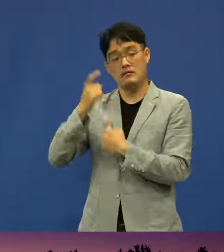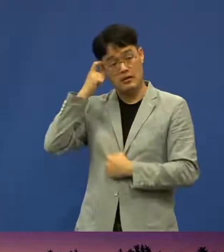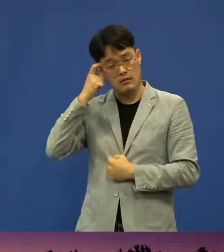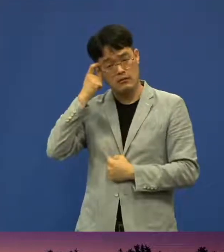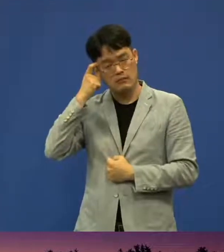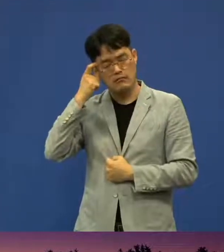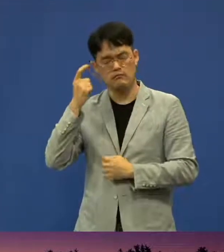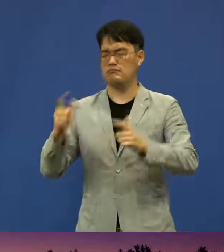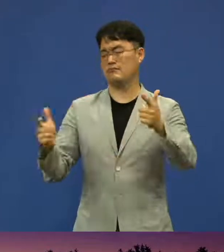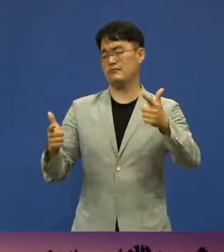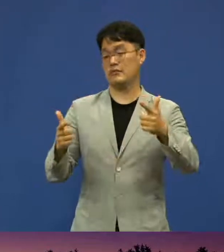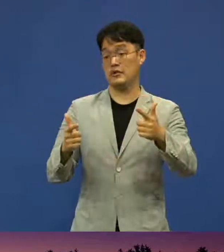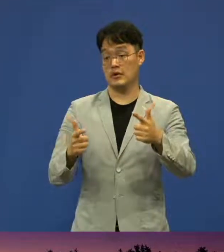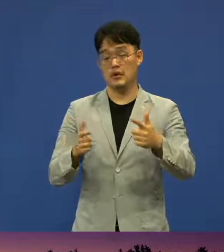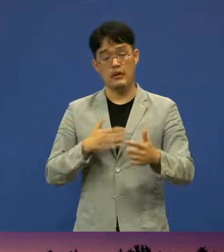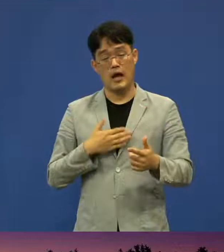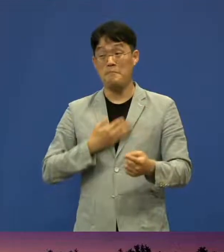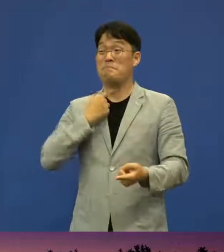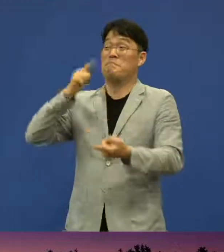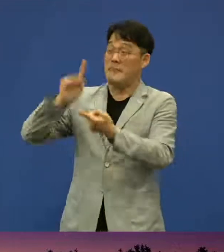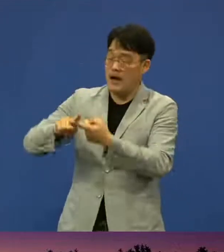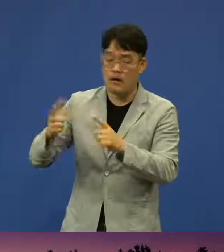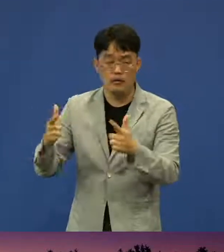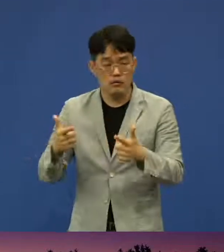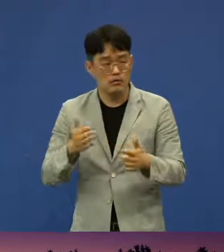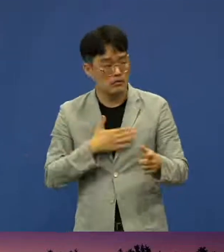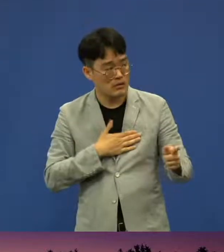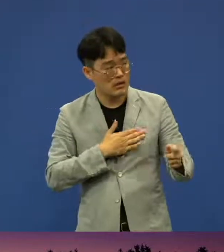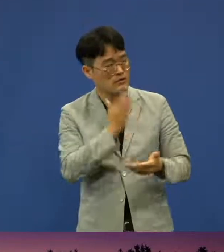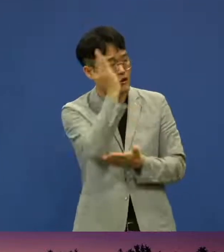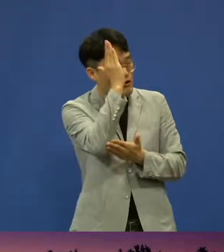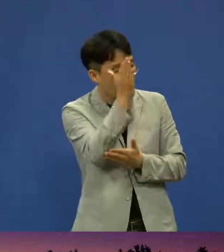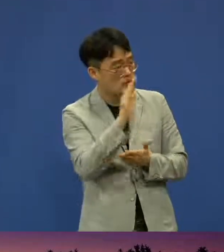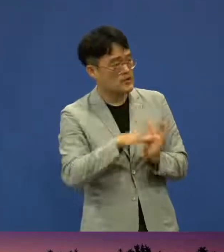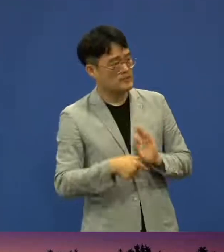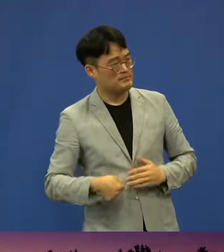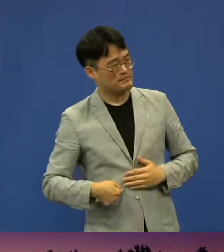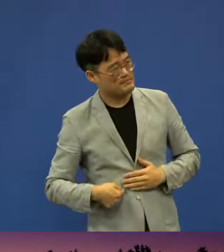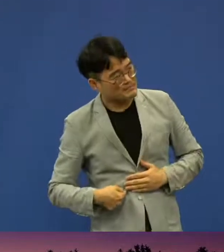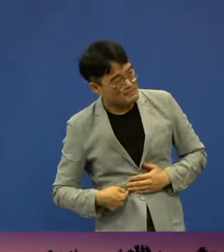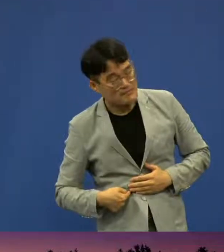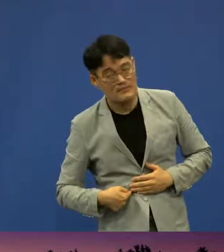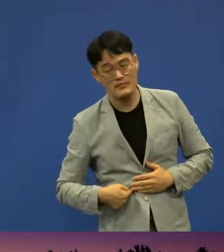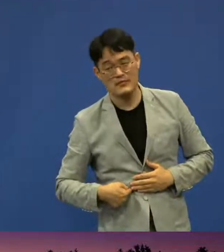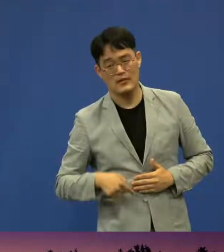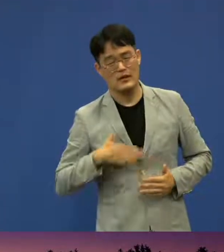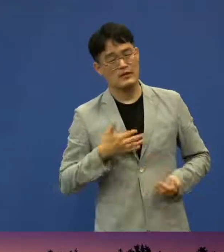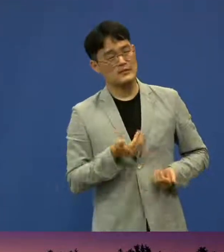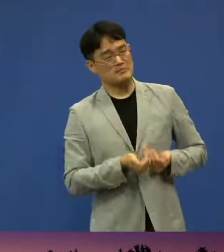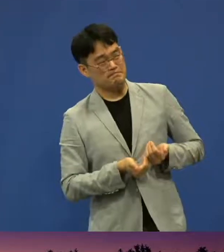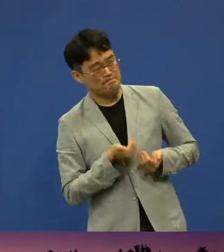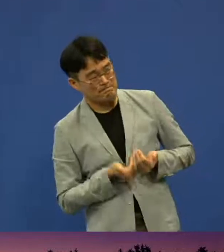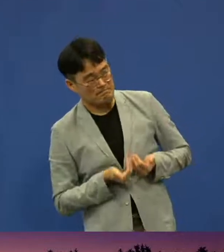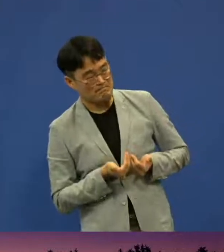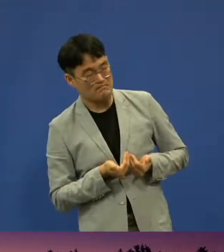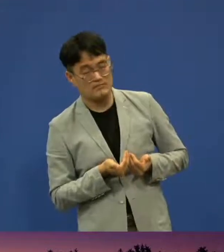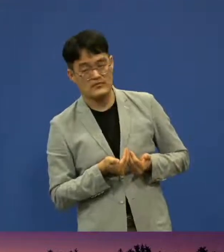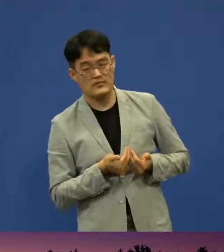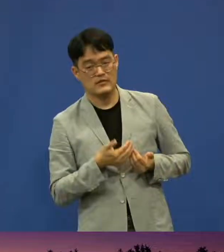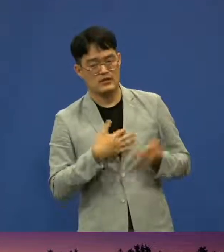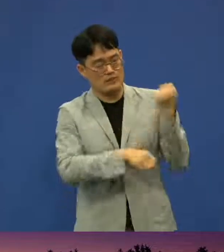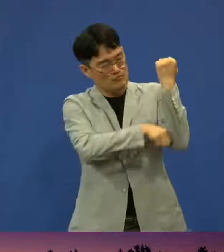마음에 드는 말씀이 아니라 그 말씀이 나를 아프게 할 때, 그 말씀으로 인하여 내 삶이 변화될 수 있을 때,